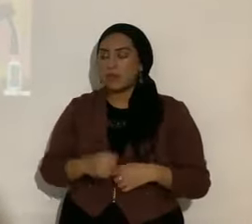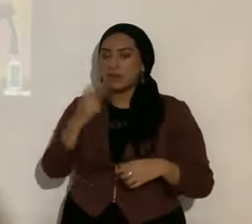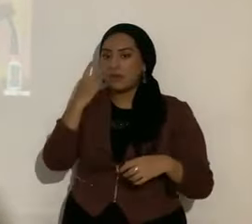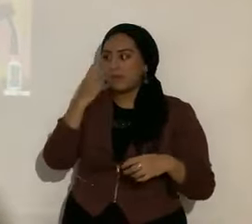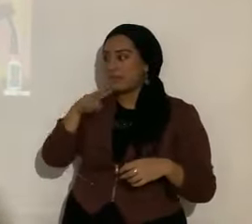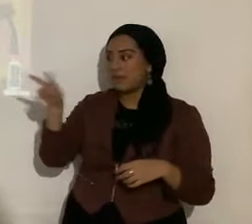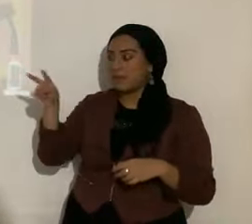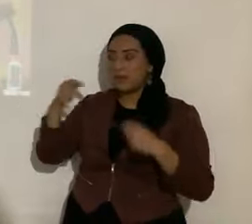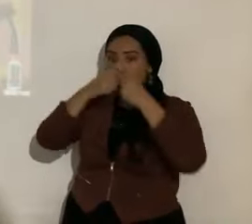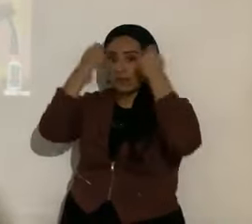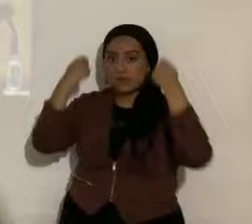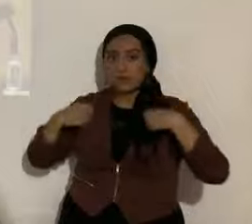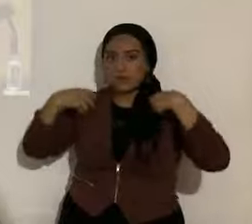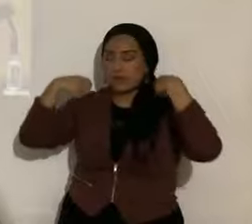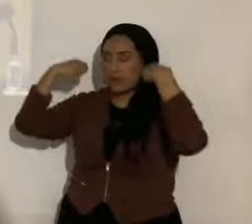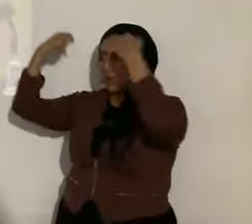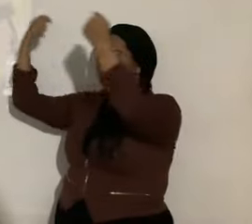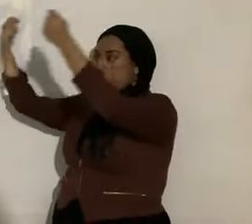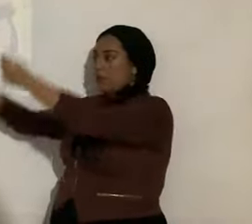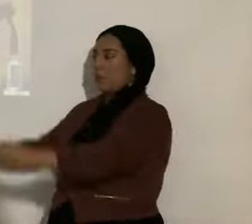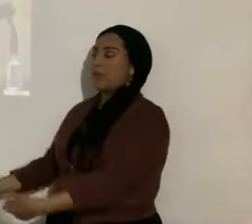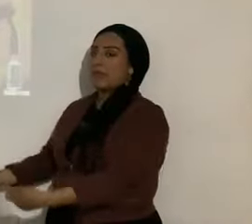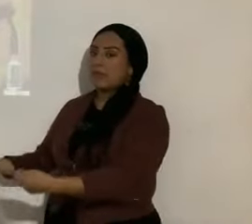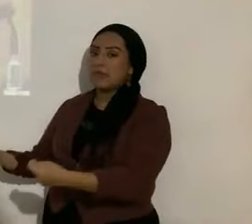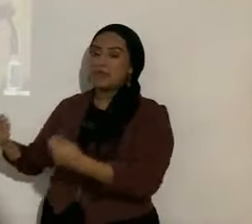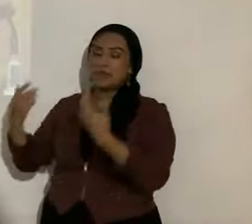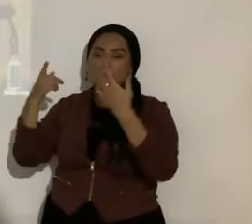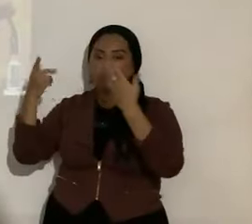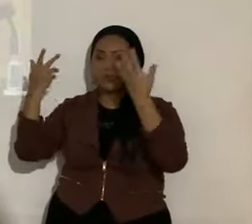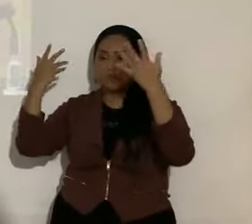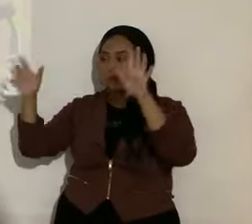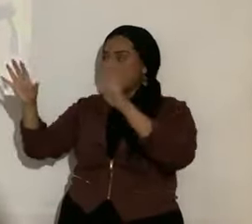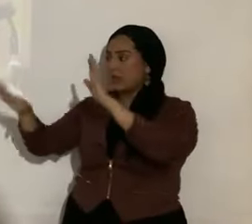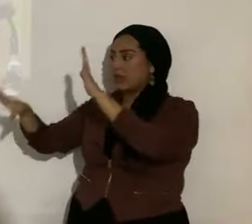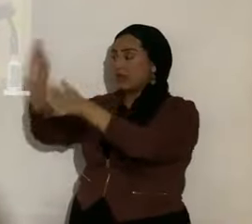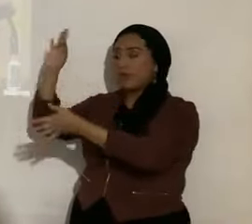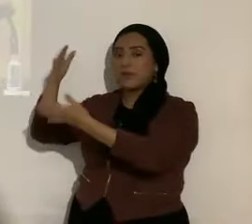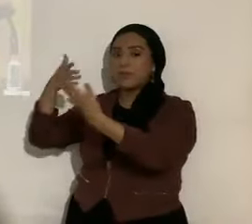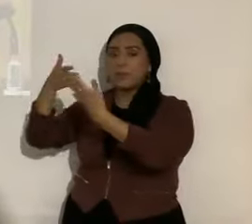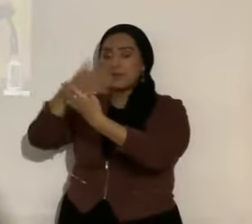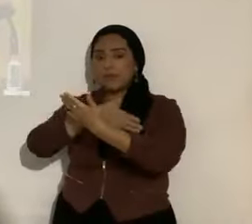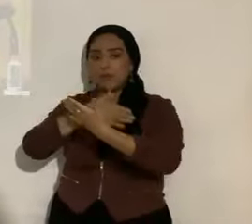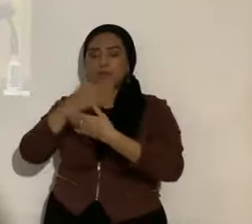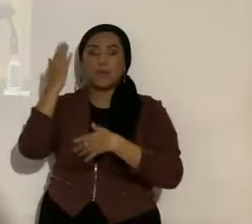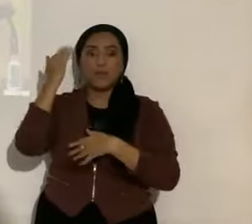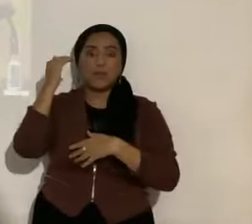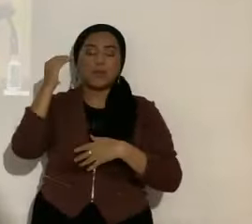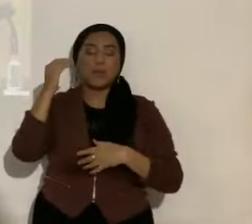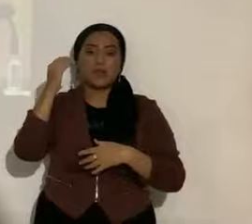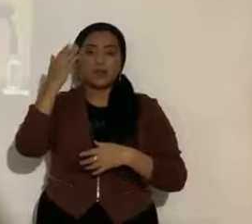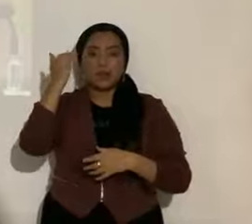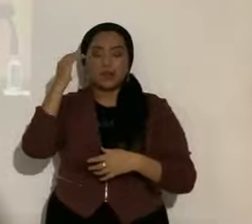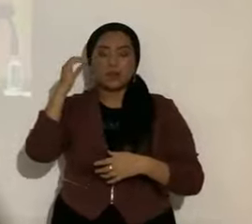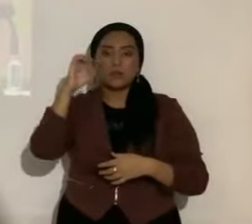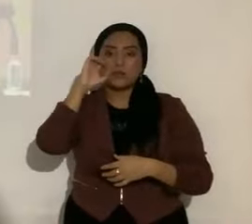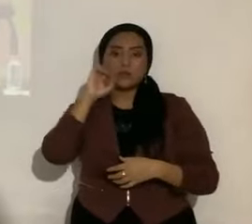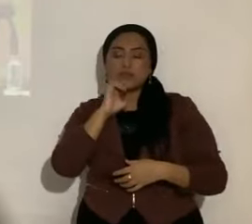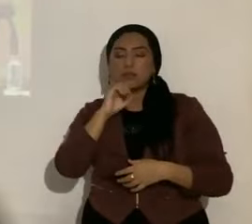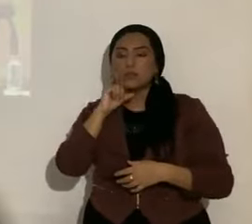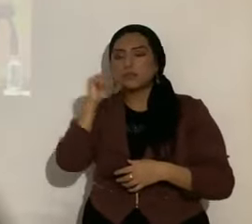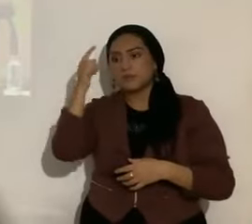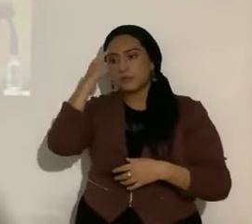su talit. Ahí está, que él había sido llamado antes. Por eso Eliseo no pidió algo según